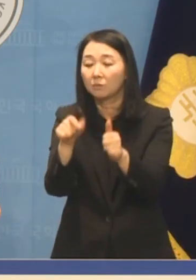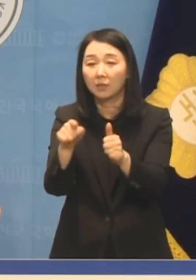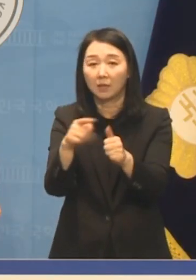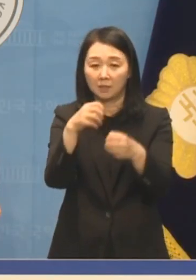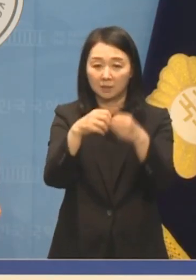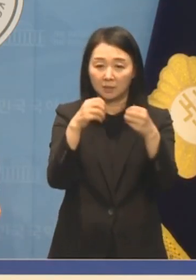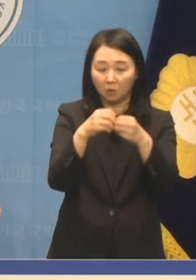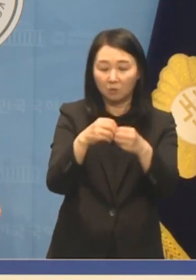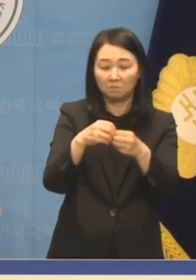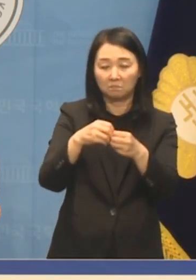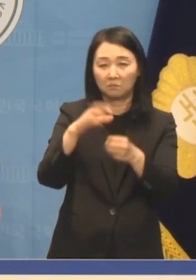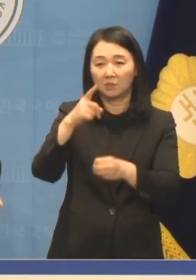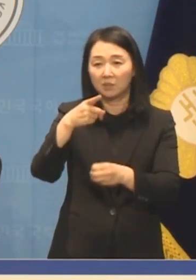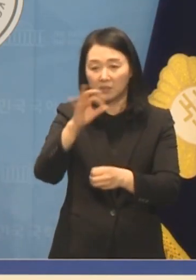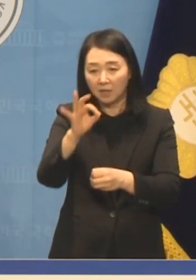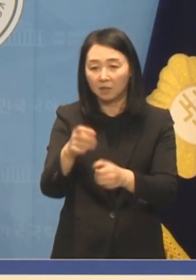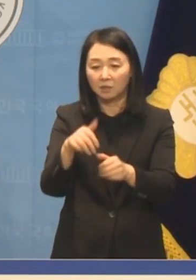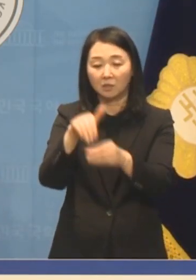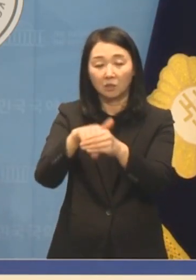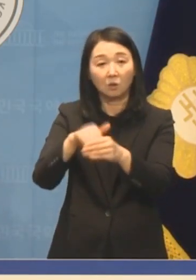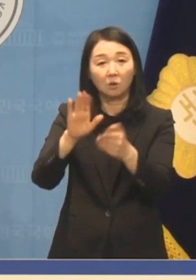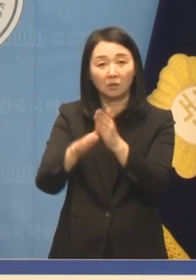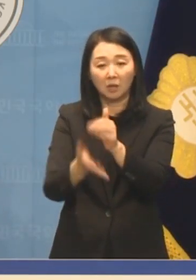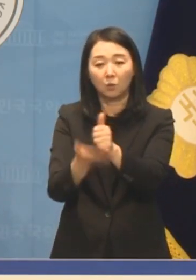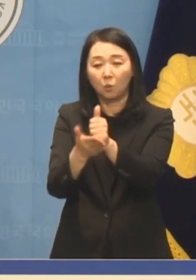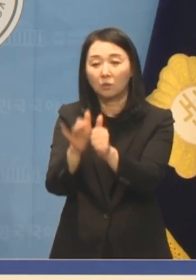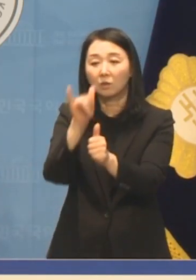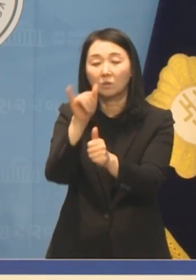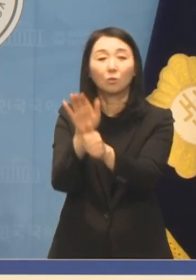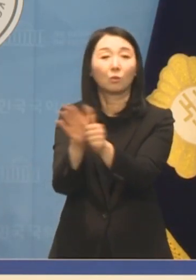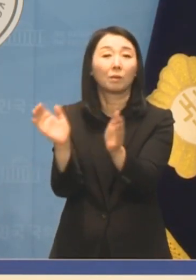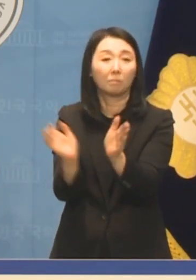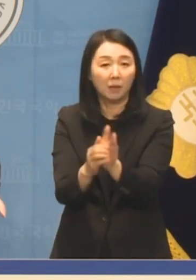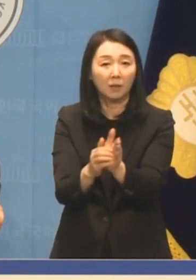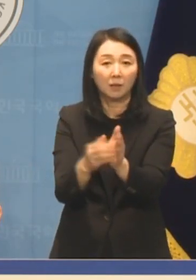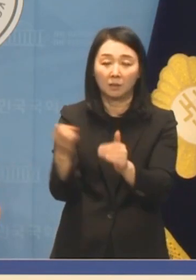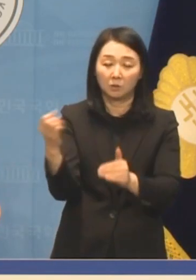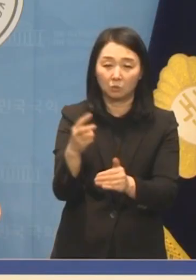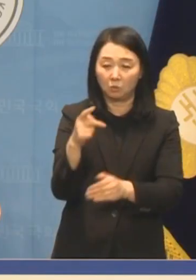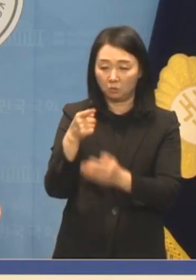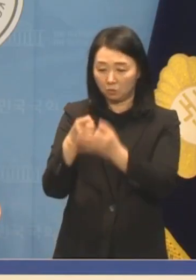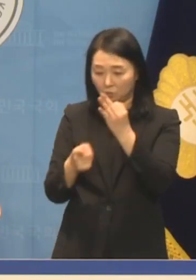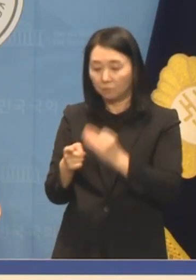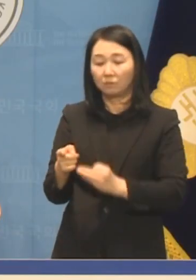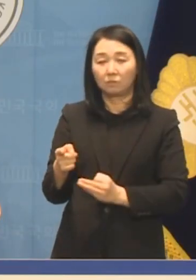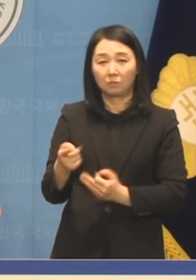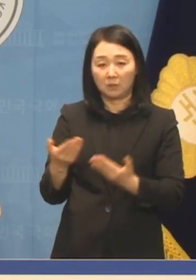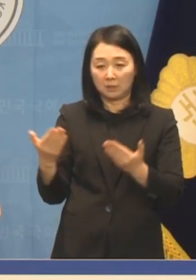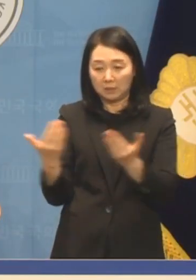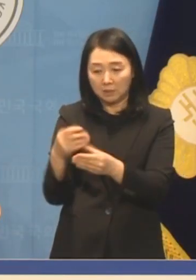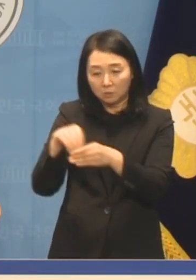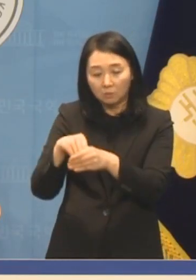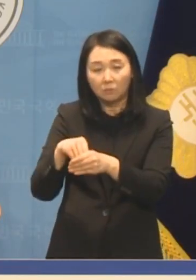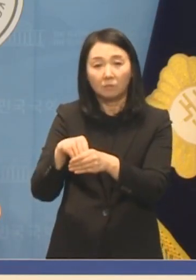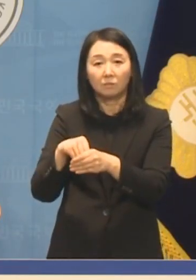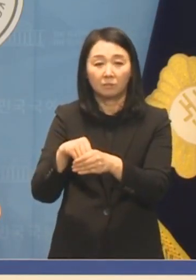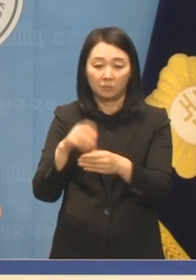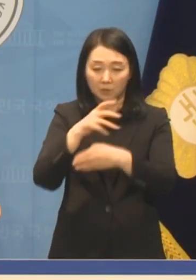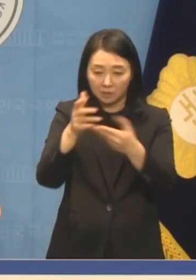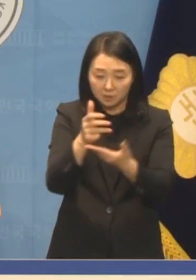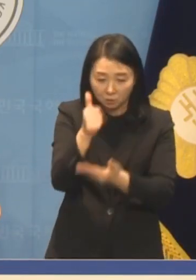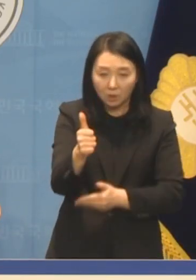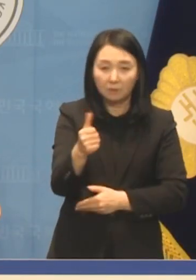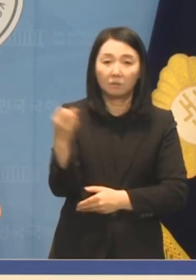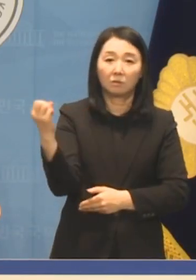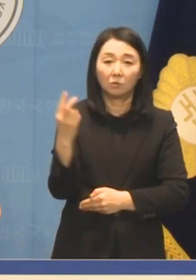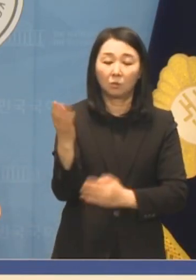창원 의창 선거구에 공천될 수 있도록 도와주는 대신 윤석열의 직무 범위에 속한 장관